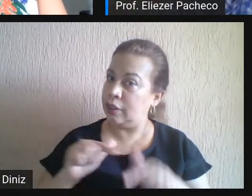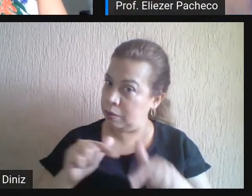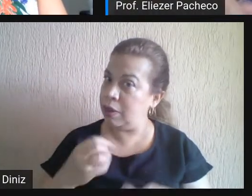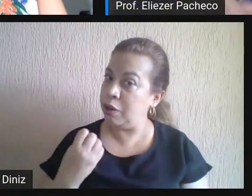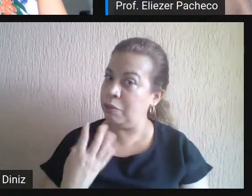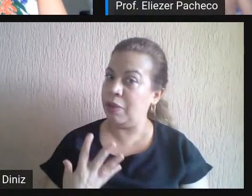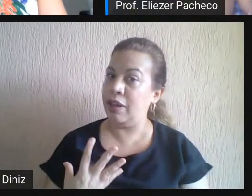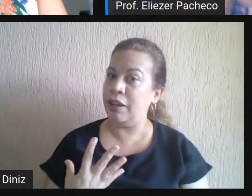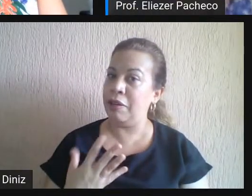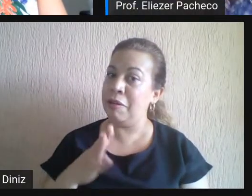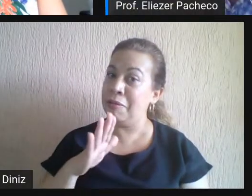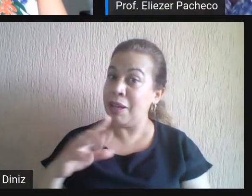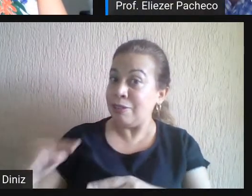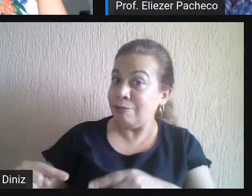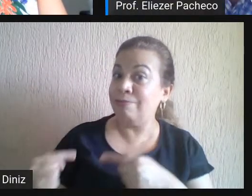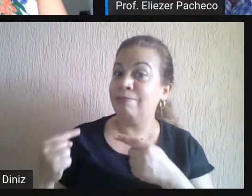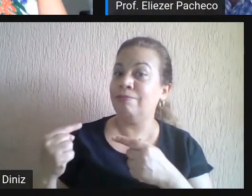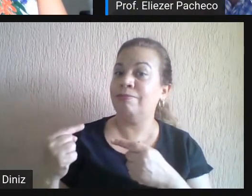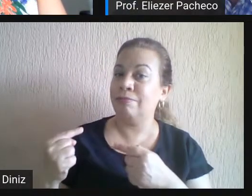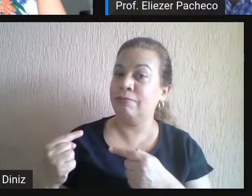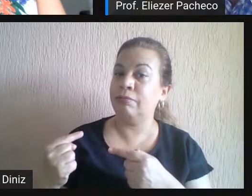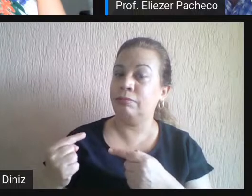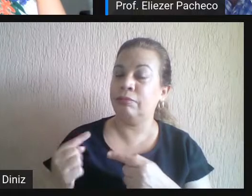O desafio